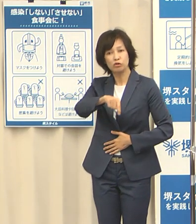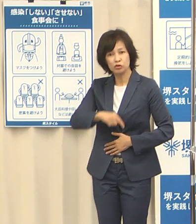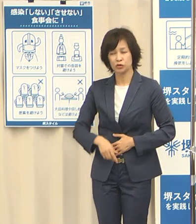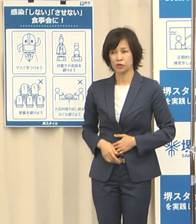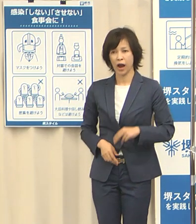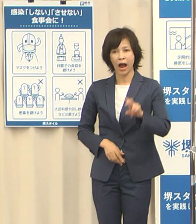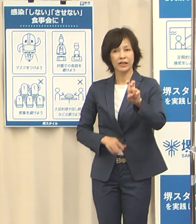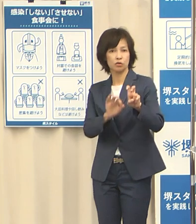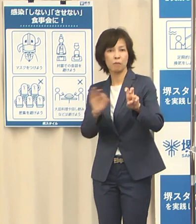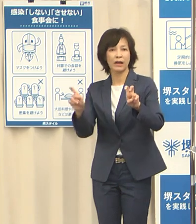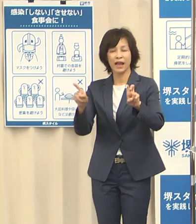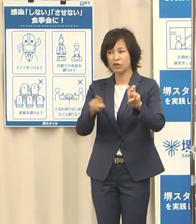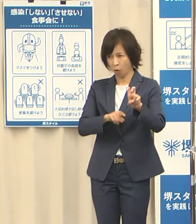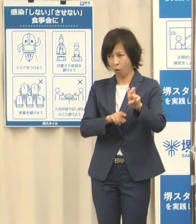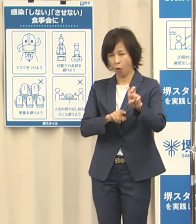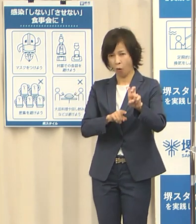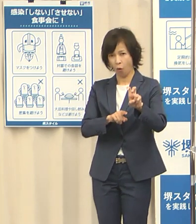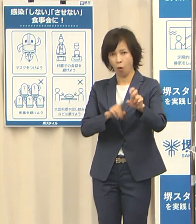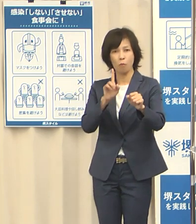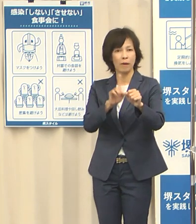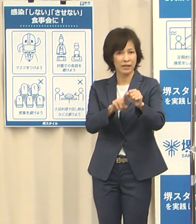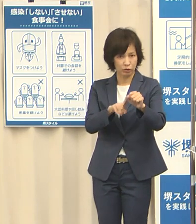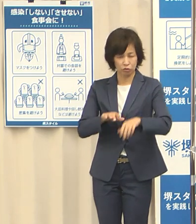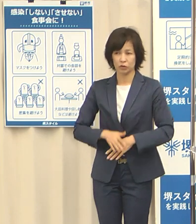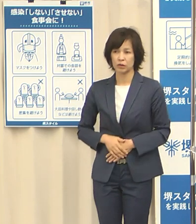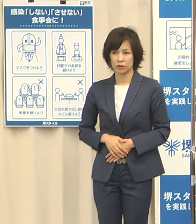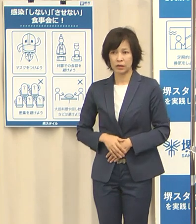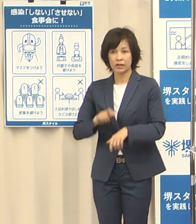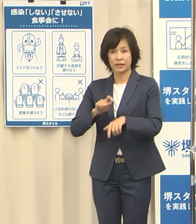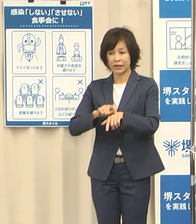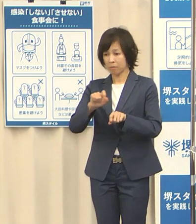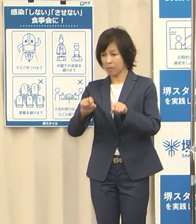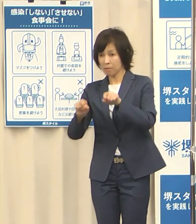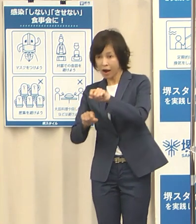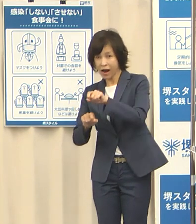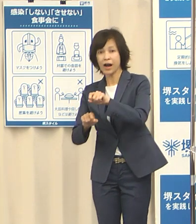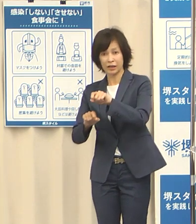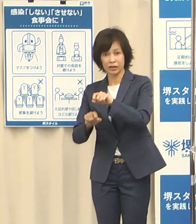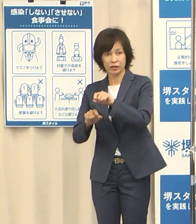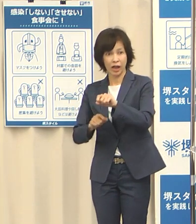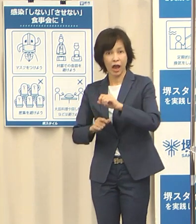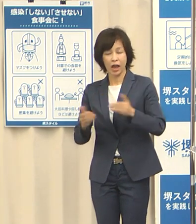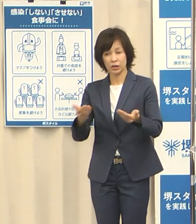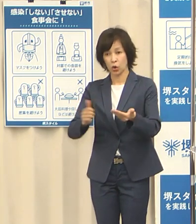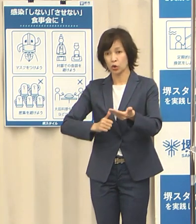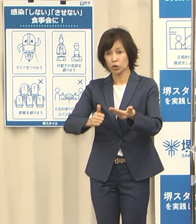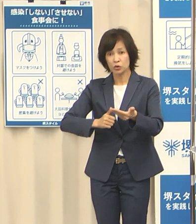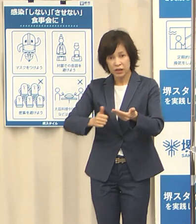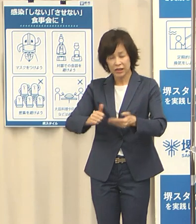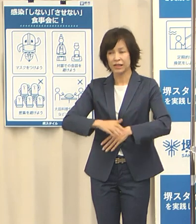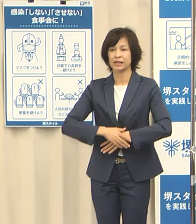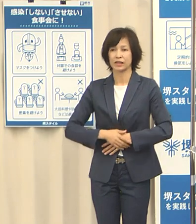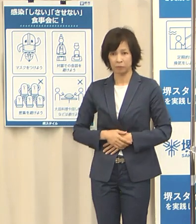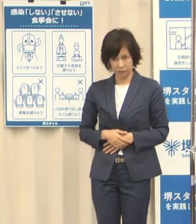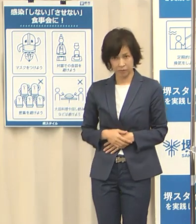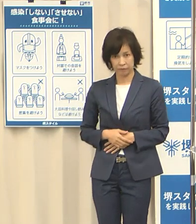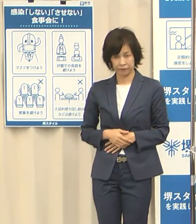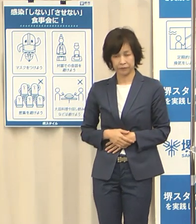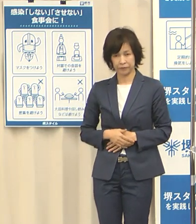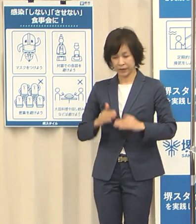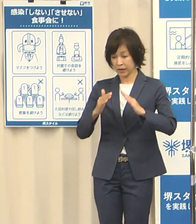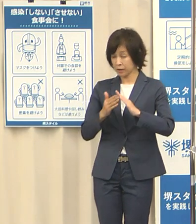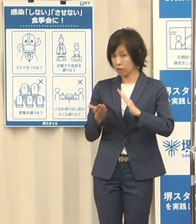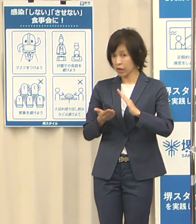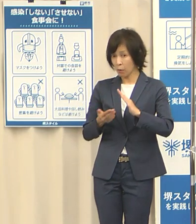目標を定めていきたい。そして時差出勤に関しましても、テレワークされない方でも登庁する職